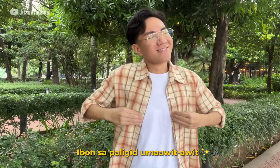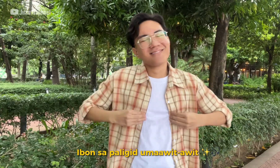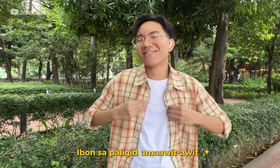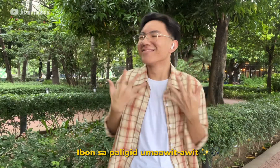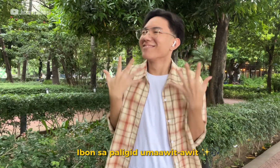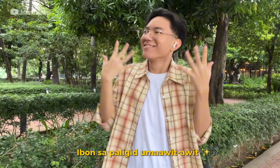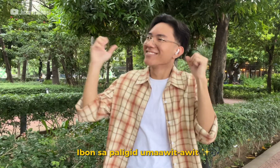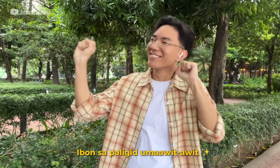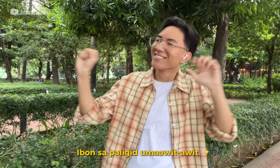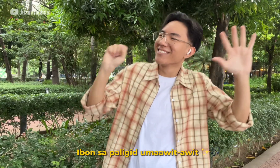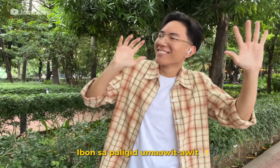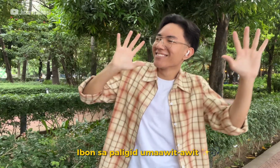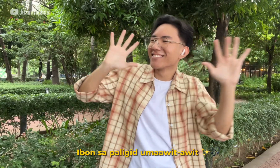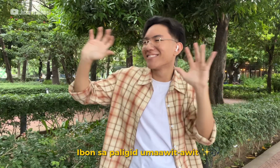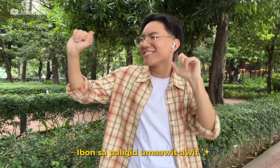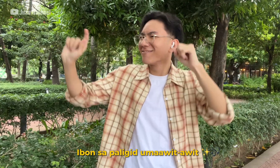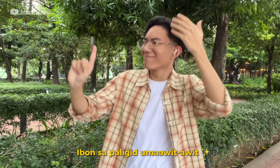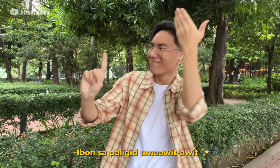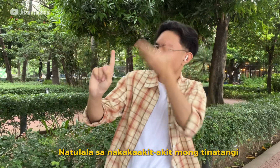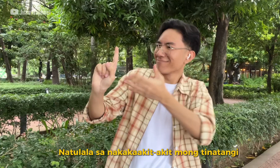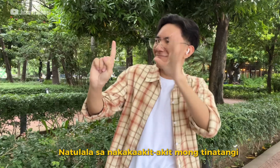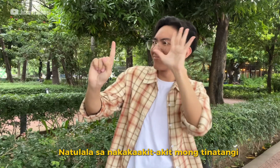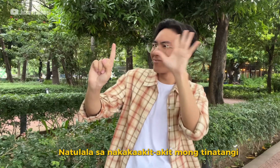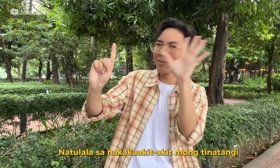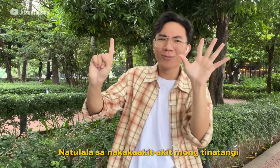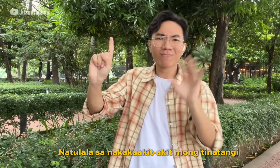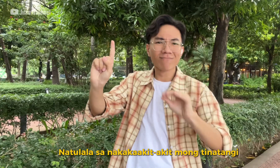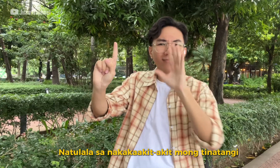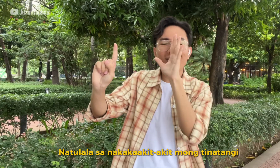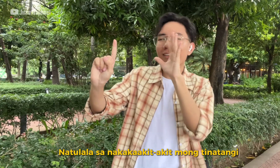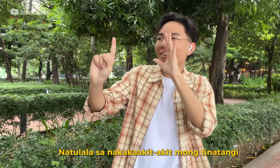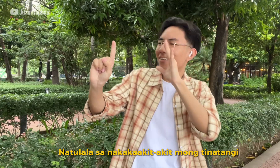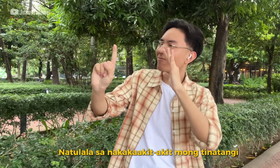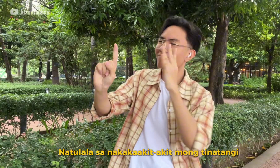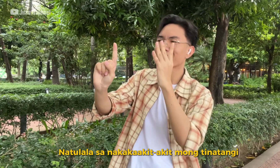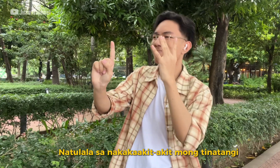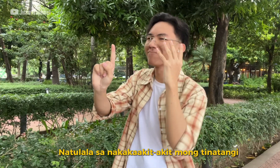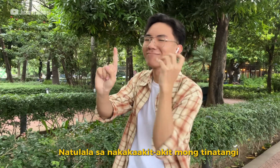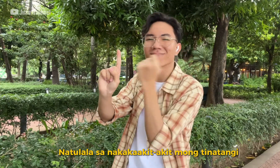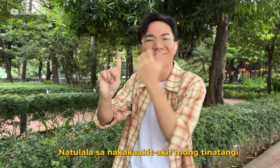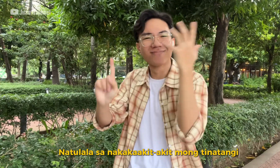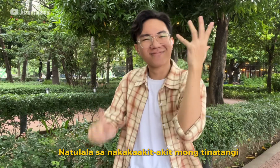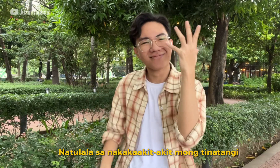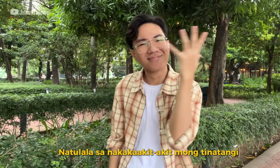sa paligid umawit-awit, natutulala sa nakakaakit-akit mo.